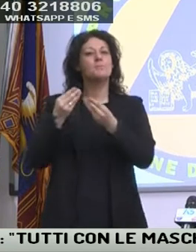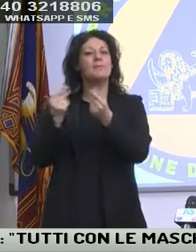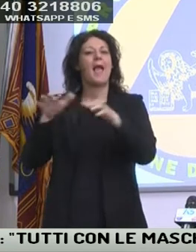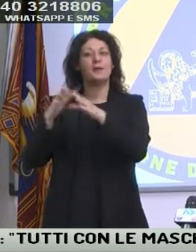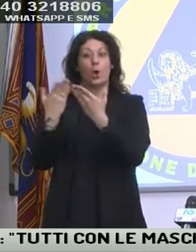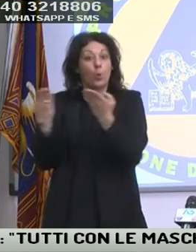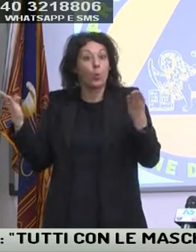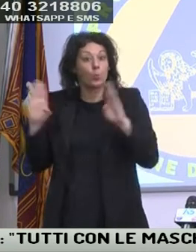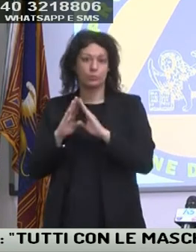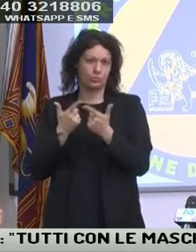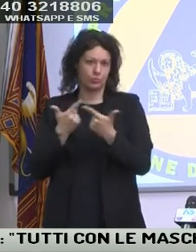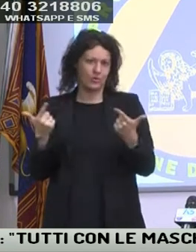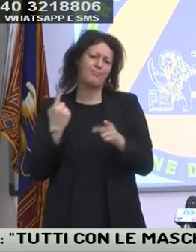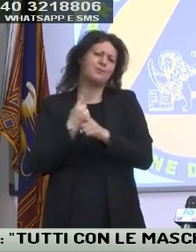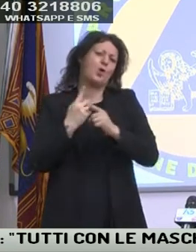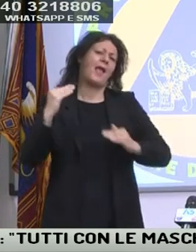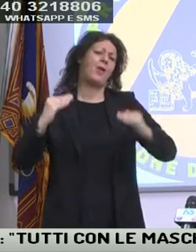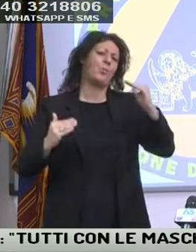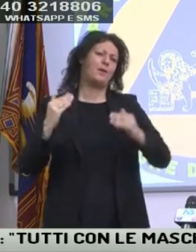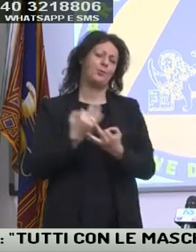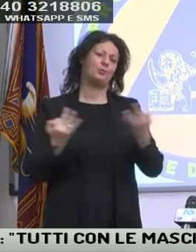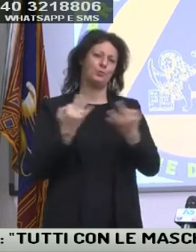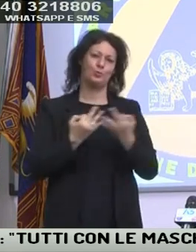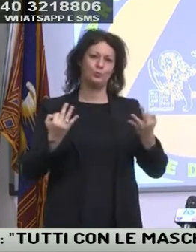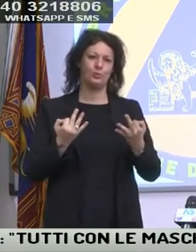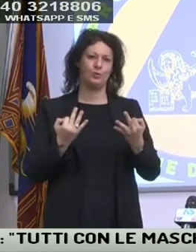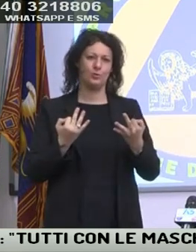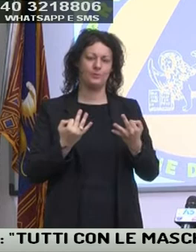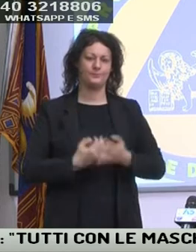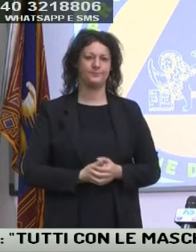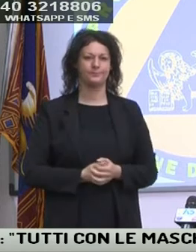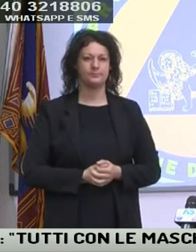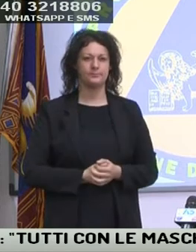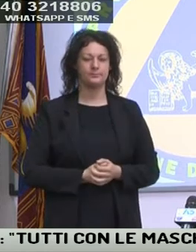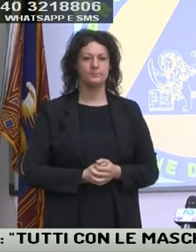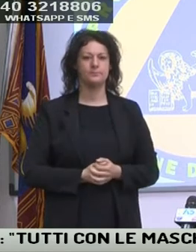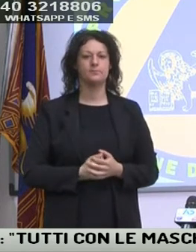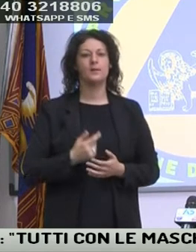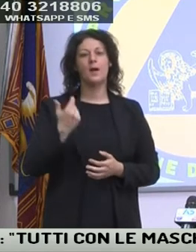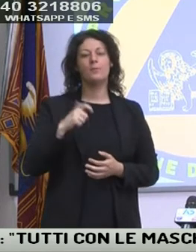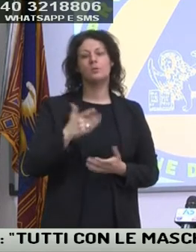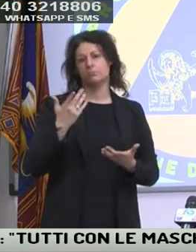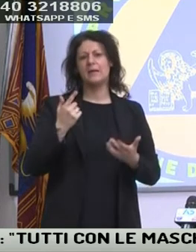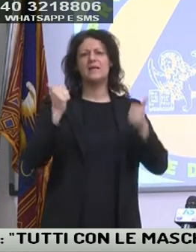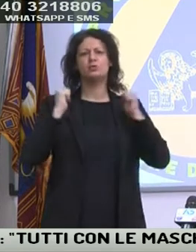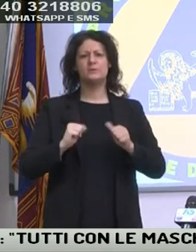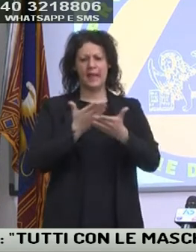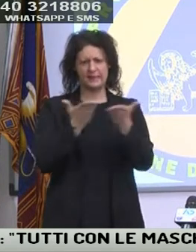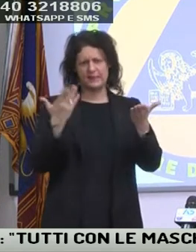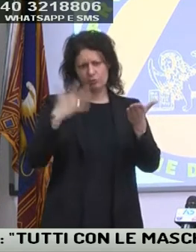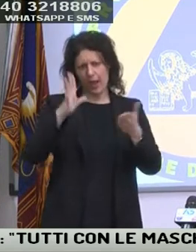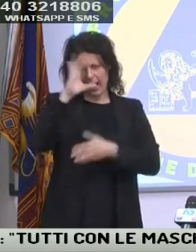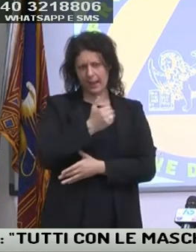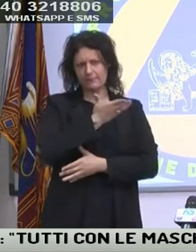Cioè ci vuole sempre equilibrio e buonsenso, no? Se partiamo dal presupposto che il cittadino culturalmente ha già capito che siamo davanti a un